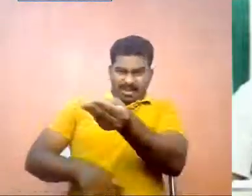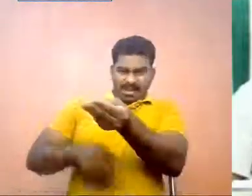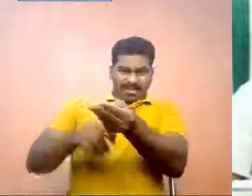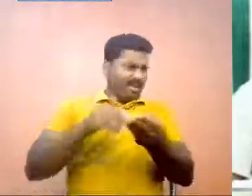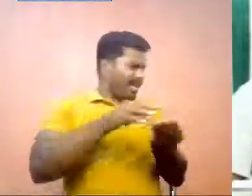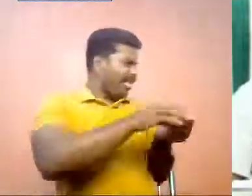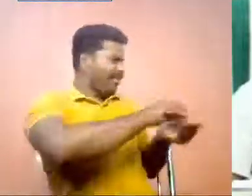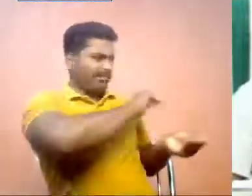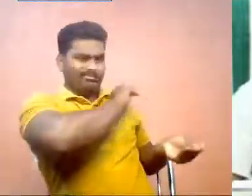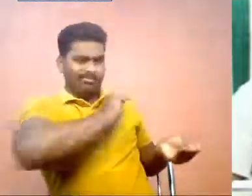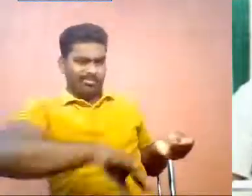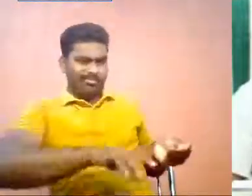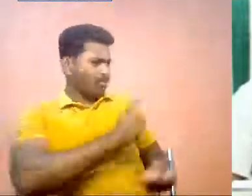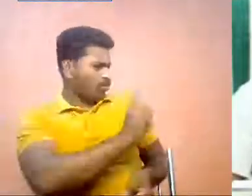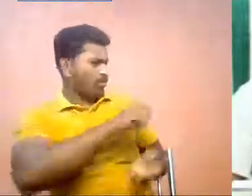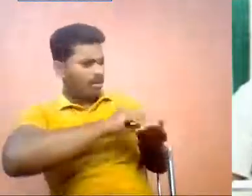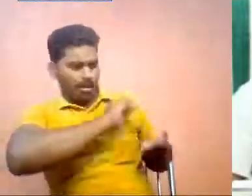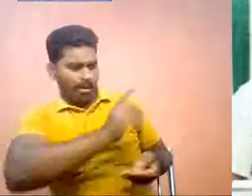പൊതുവിൽ അങ്ങനെയില്ല.